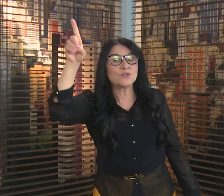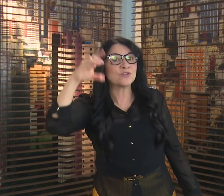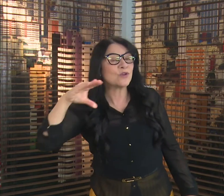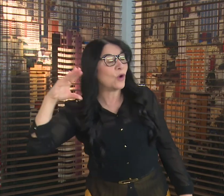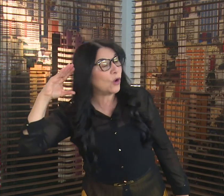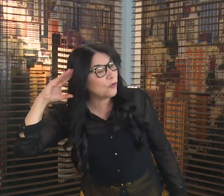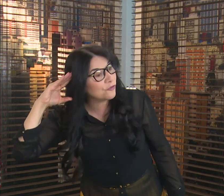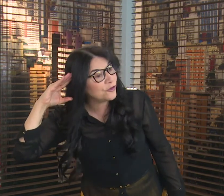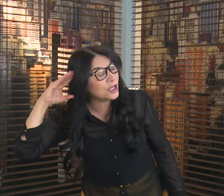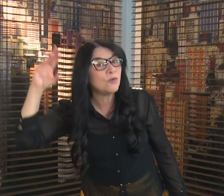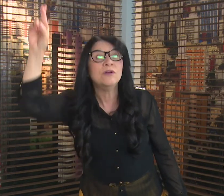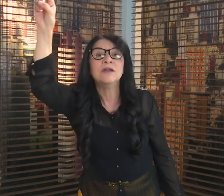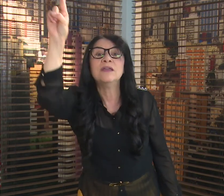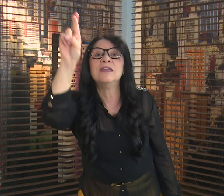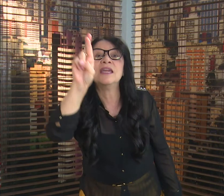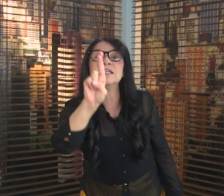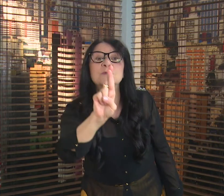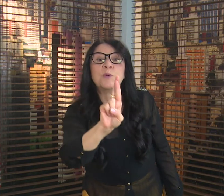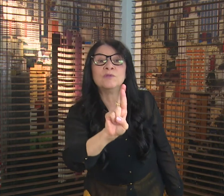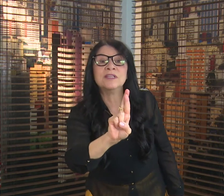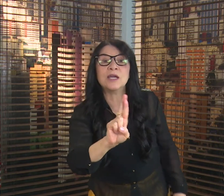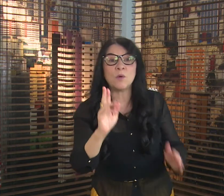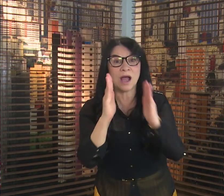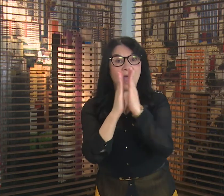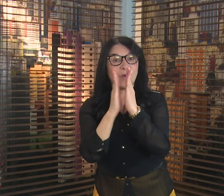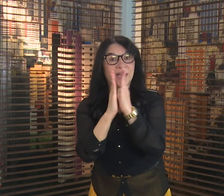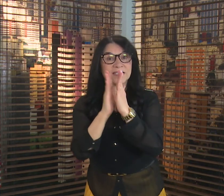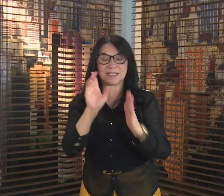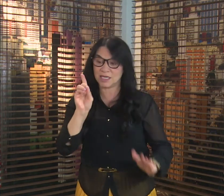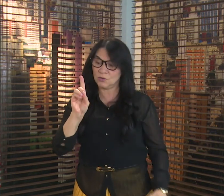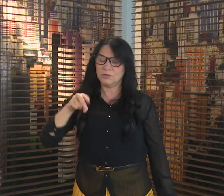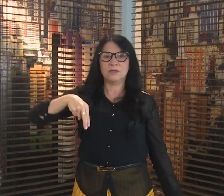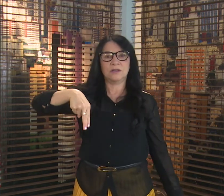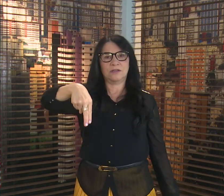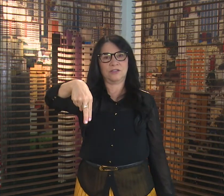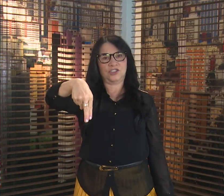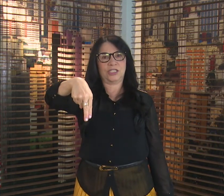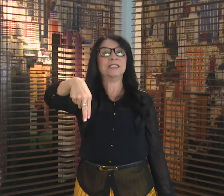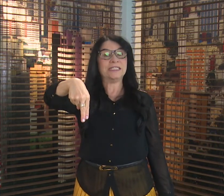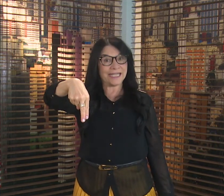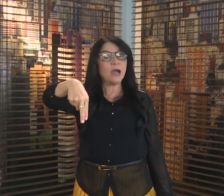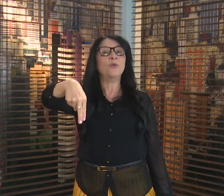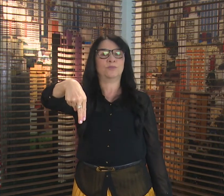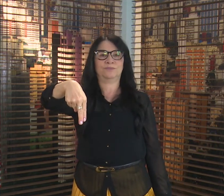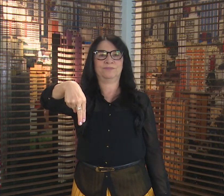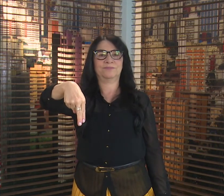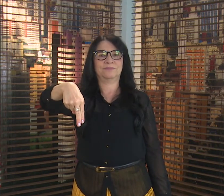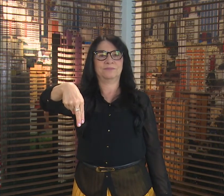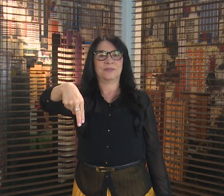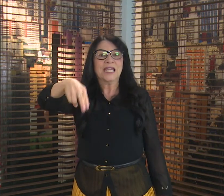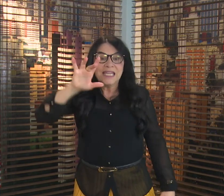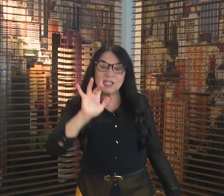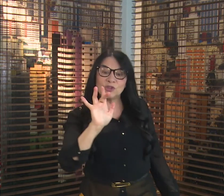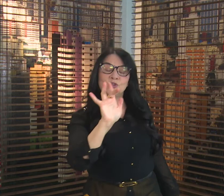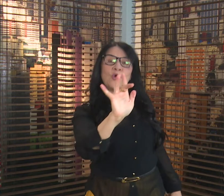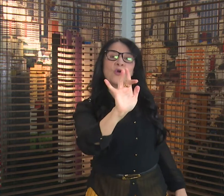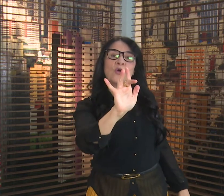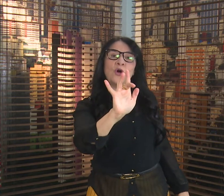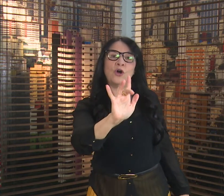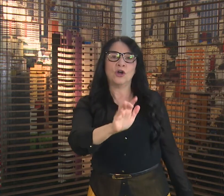Deus ouviu e respondeu a oração de Daniel e tocou